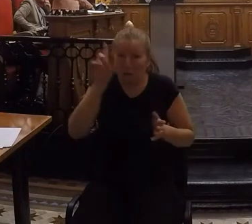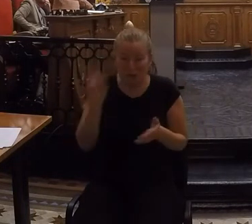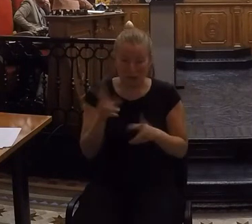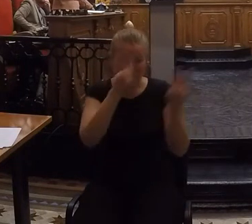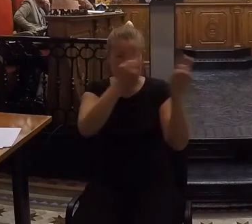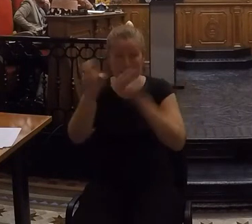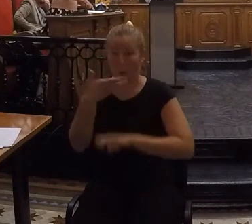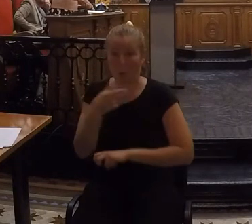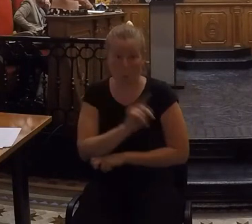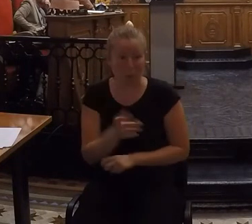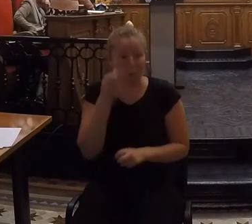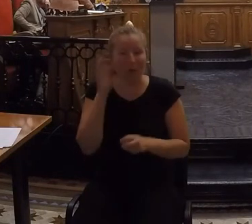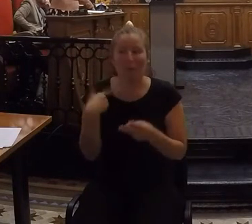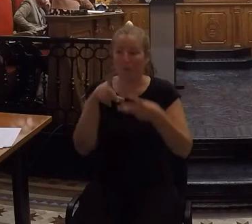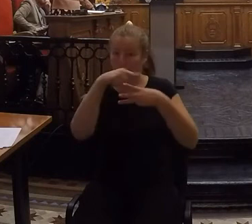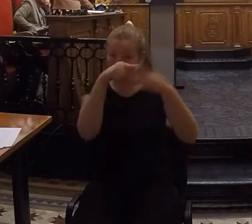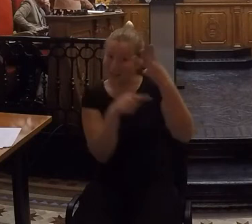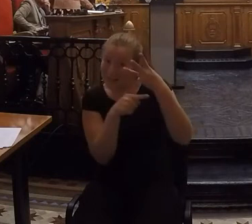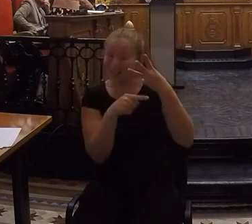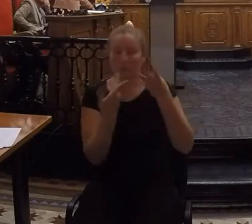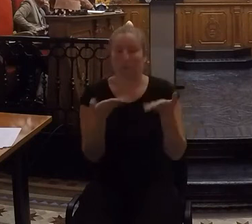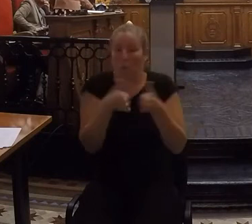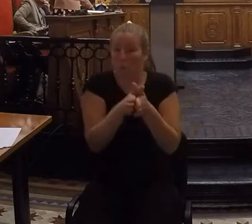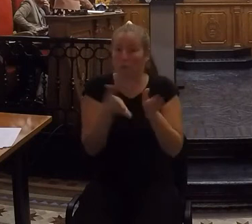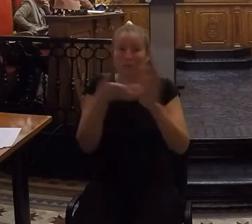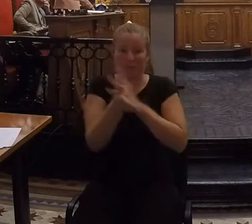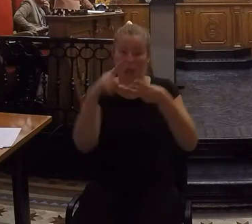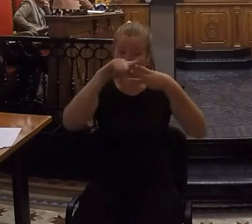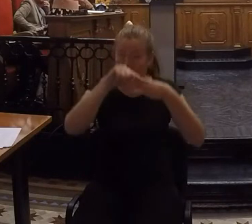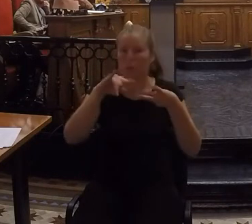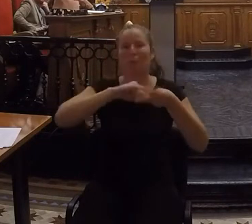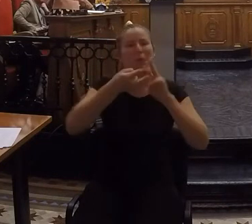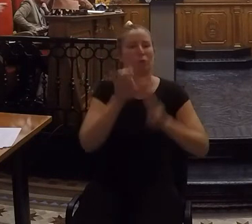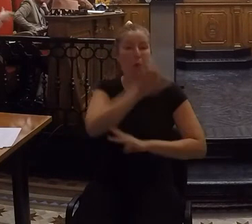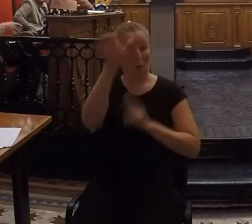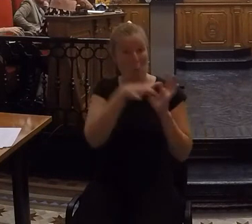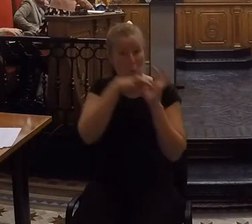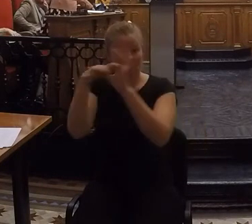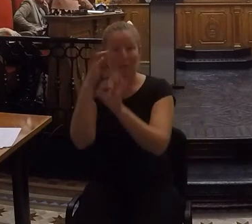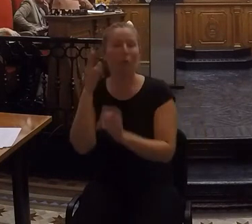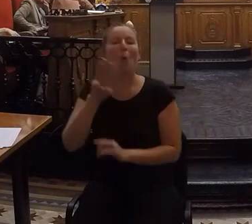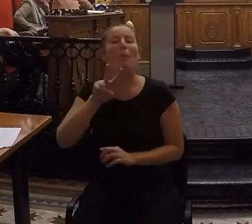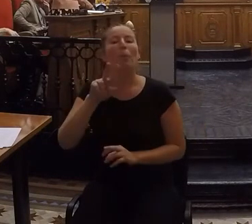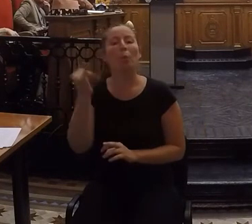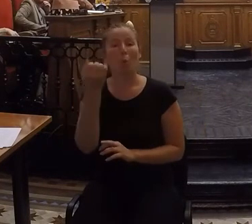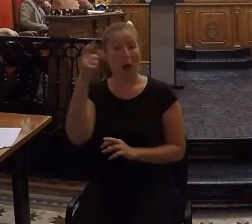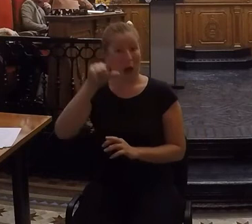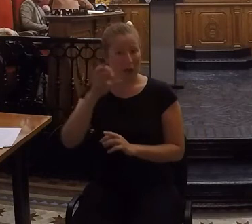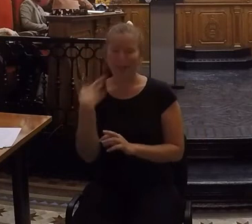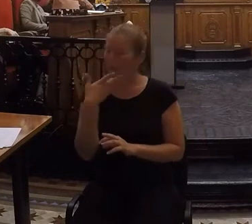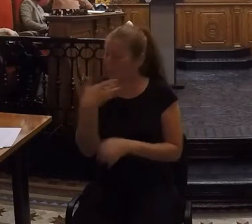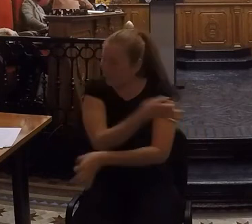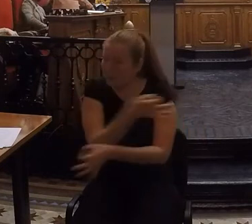ahora, pero dos estaban vinculados a proyectos europeos, uno de ellos que el señor Pujalte conoce perfectamente y que tenía finalidad